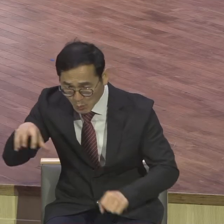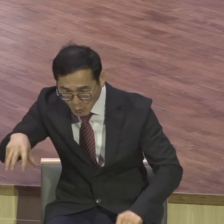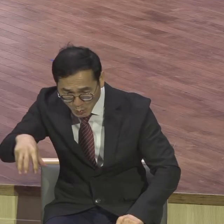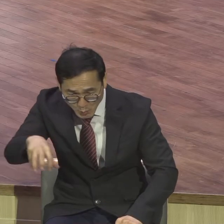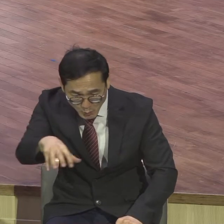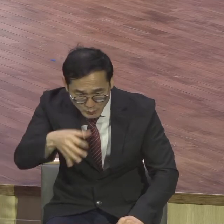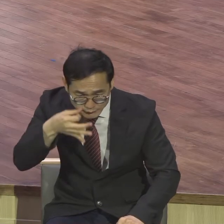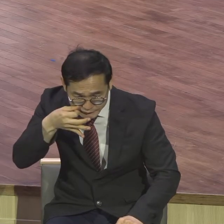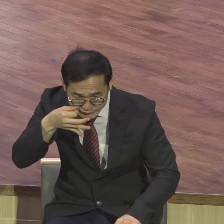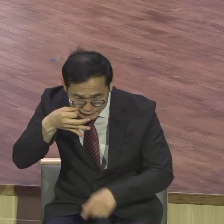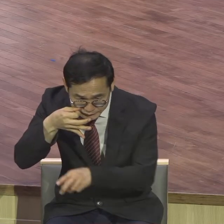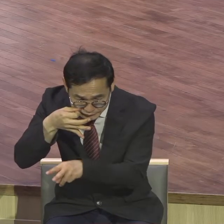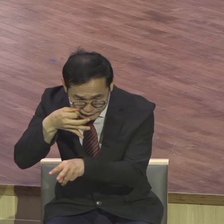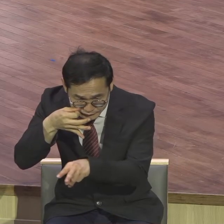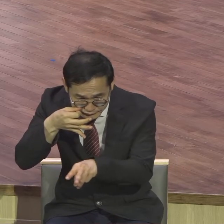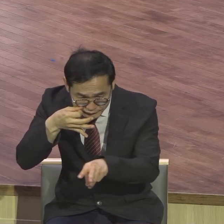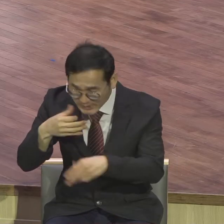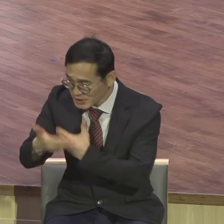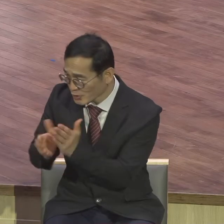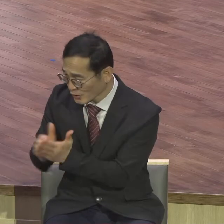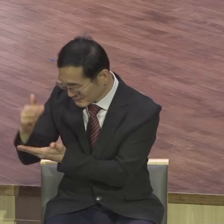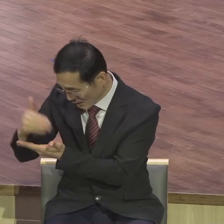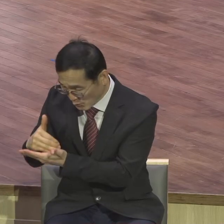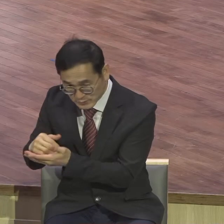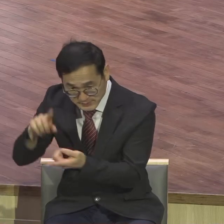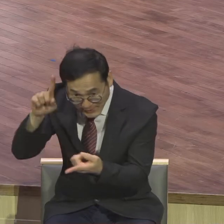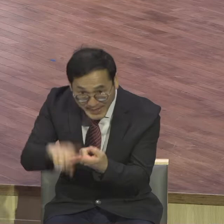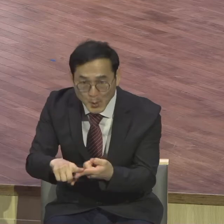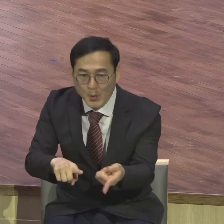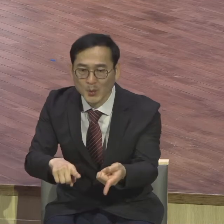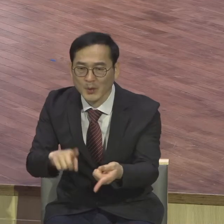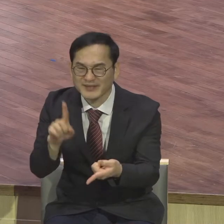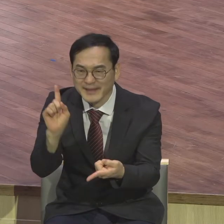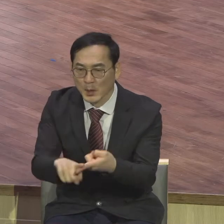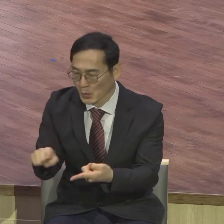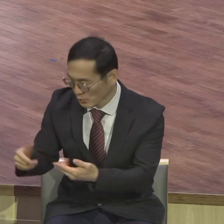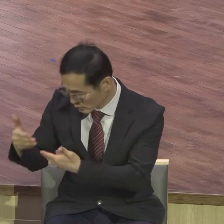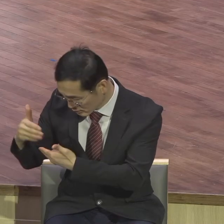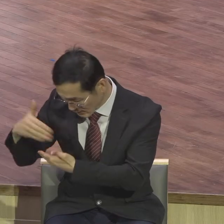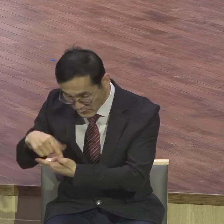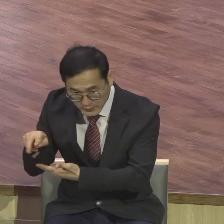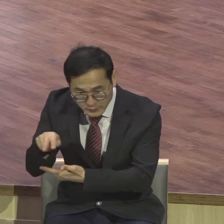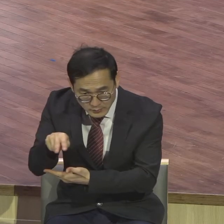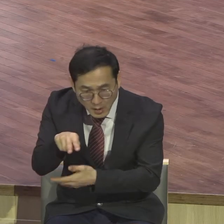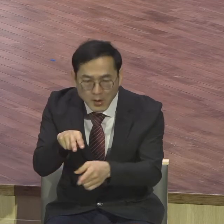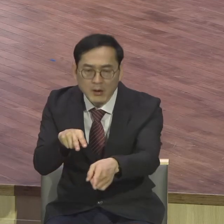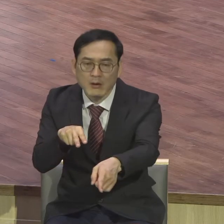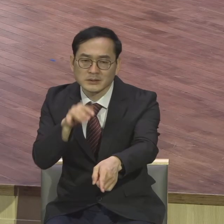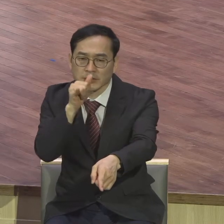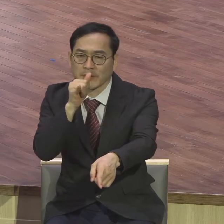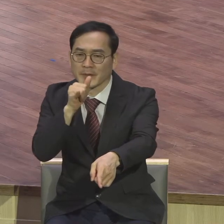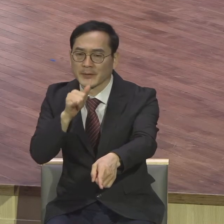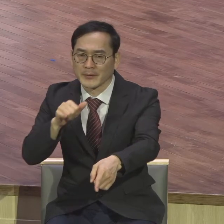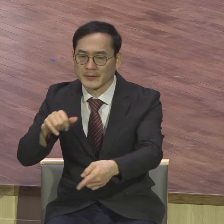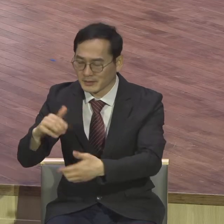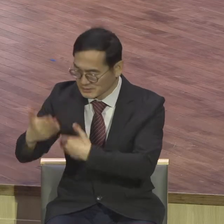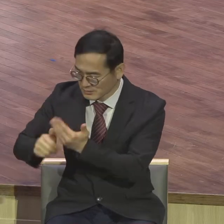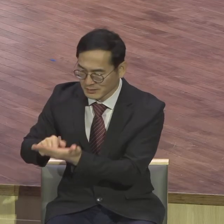성경 내용 그대로 지금도 그대로 다 있는데 터키 쪽이다.